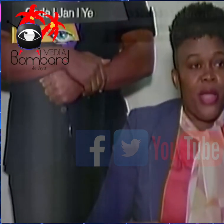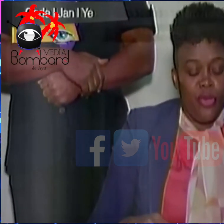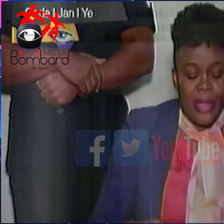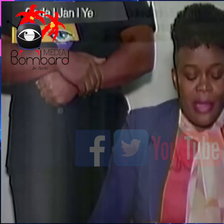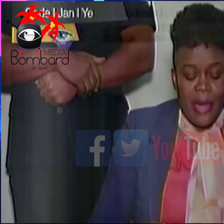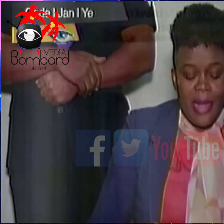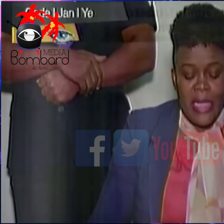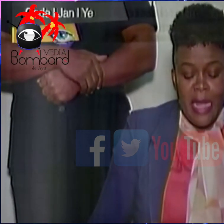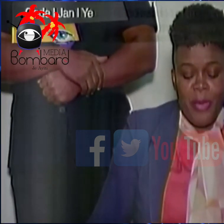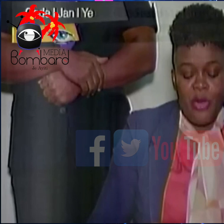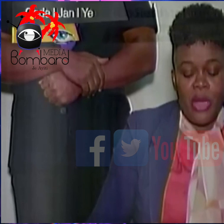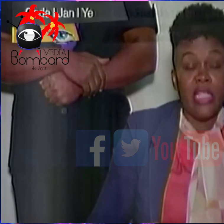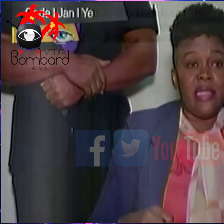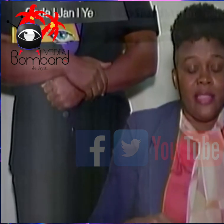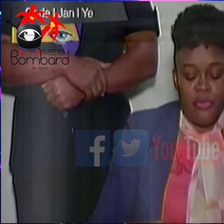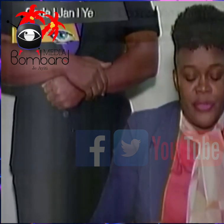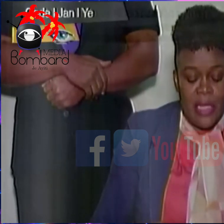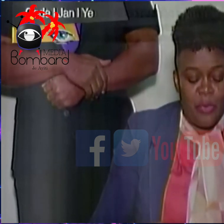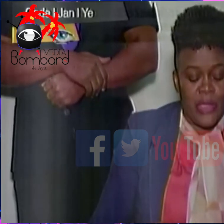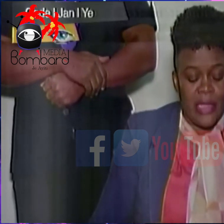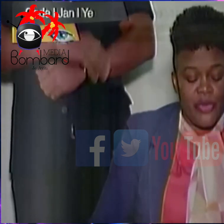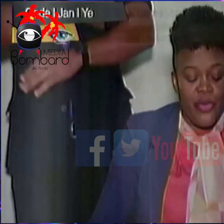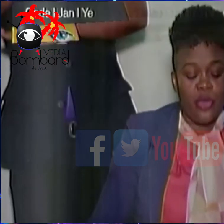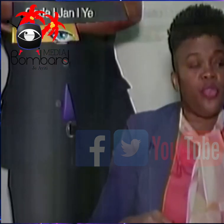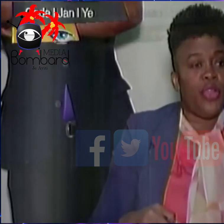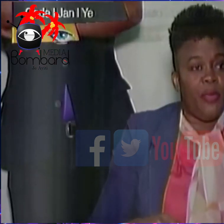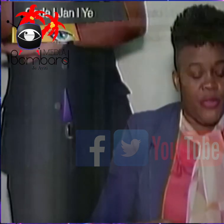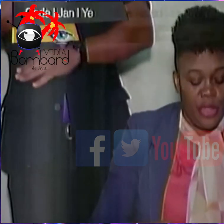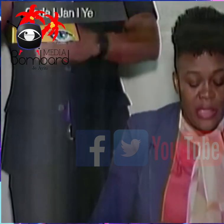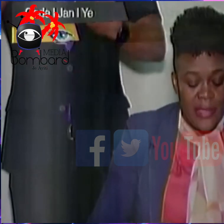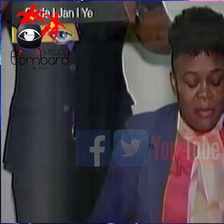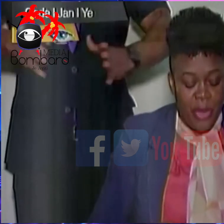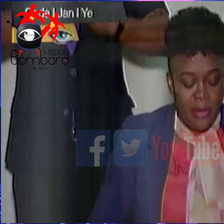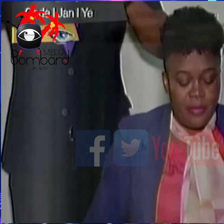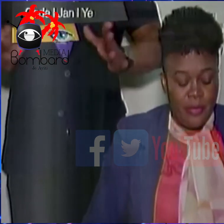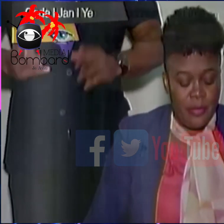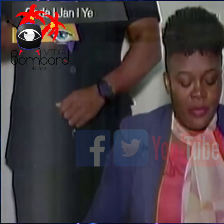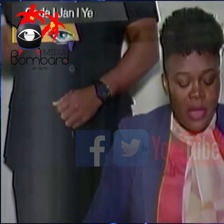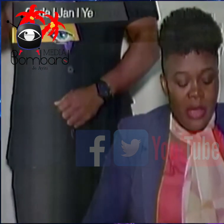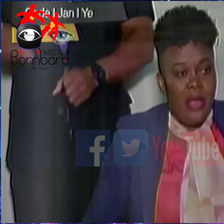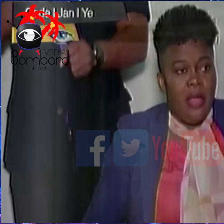Notre banque de matériel, qui n'a pas de quantité suffisante pour satisfaire toutes les personnes handicapées,